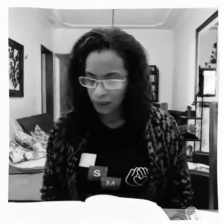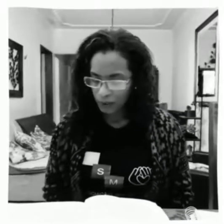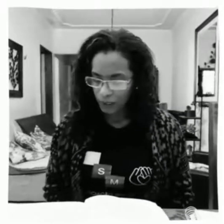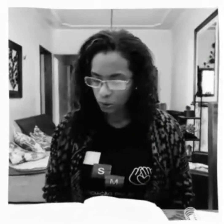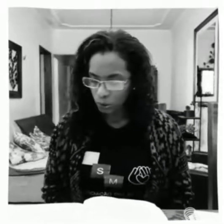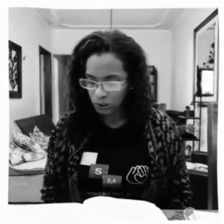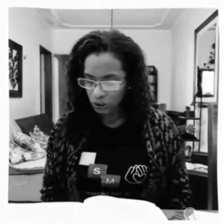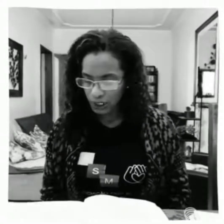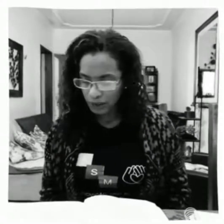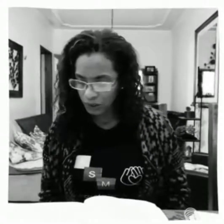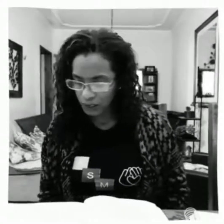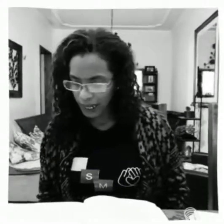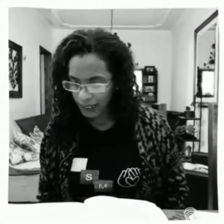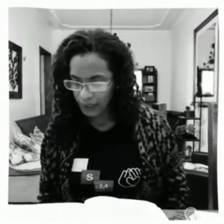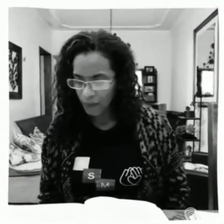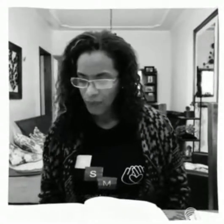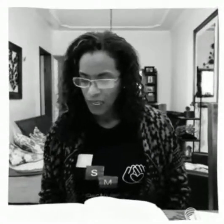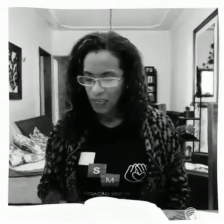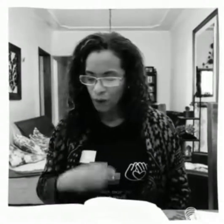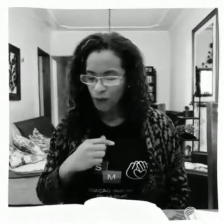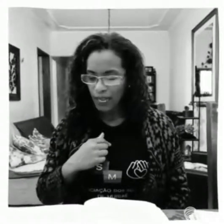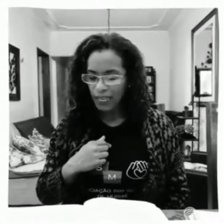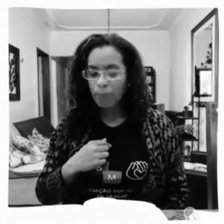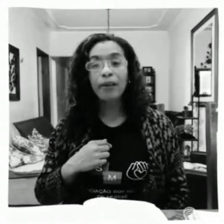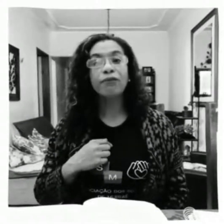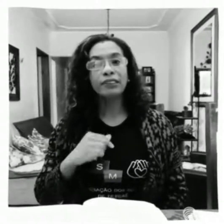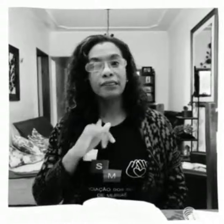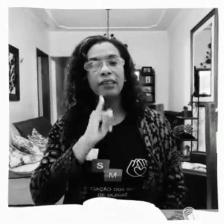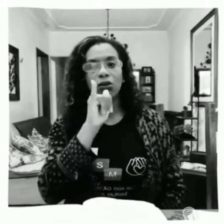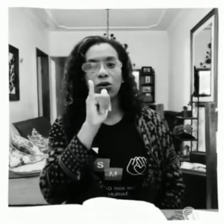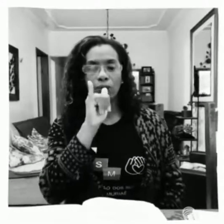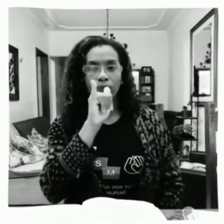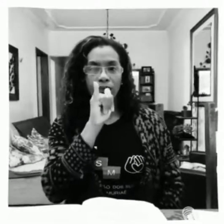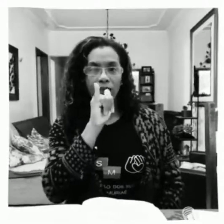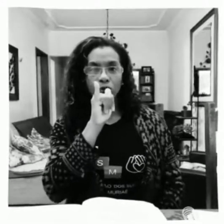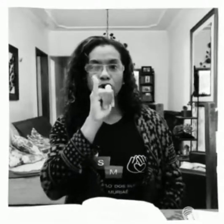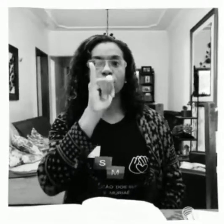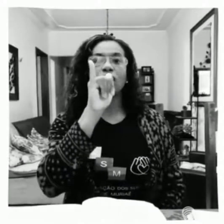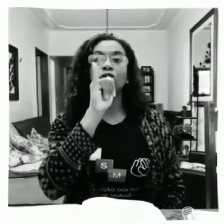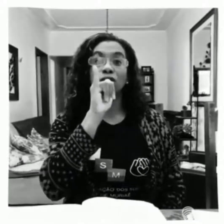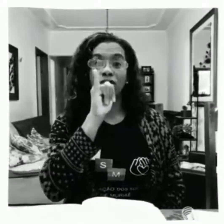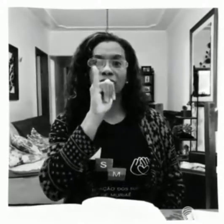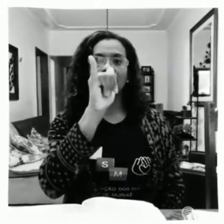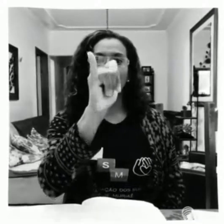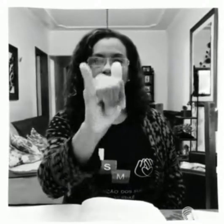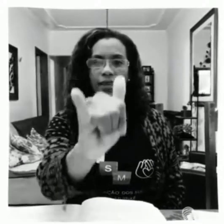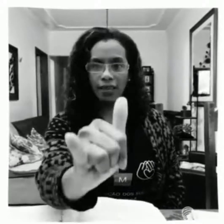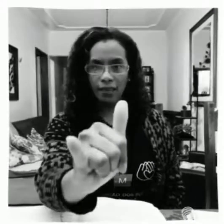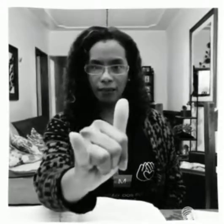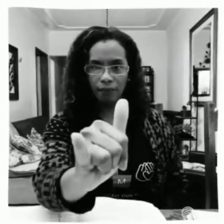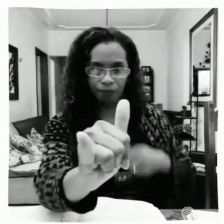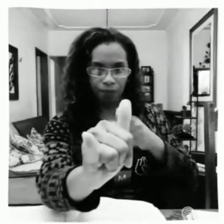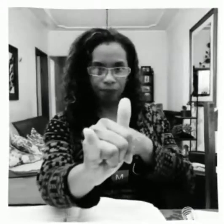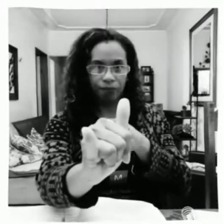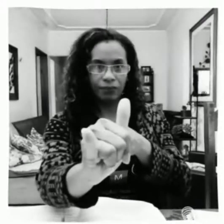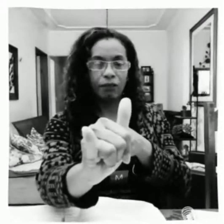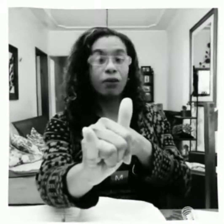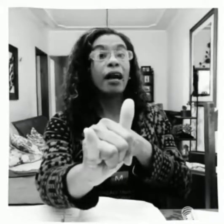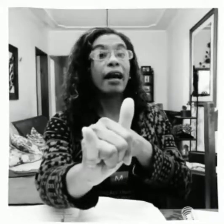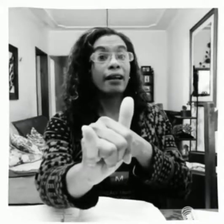Vocês podem ver, unidirecionais. Eu falei para você, ó, eu te avisei,